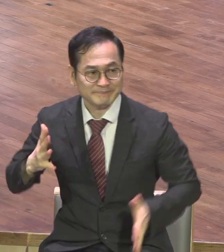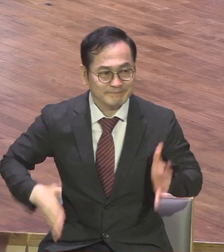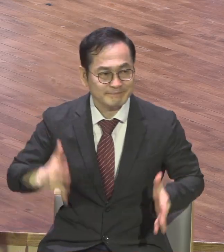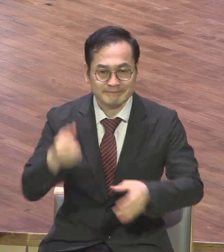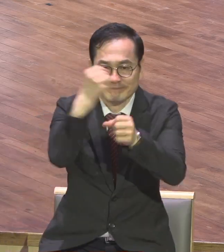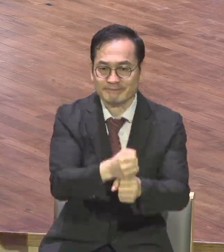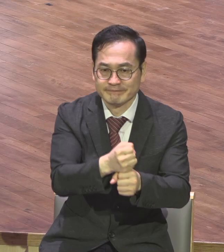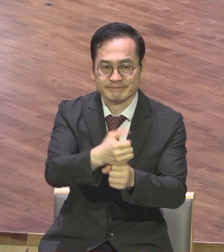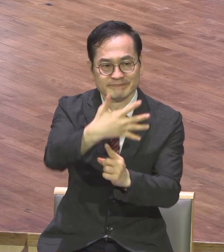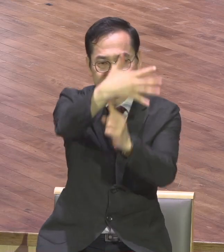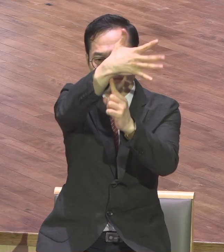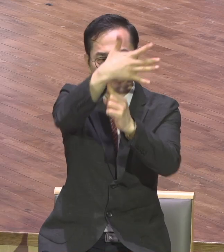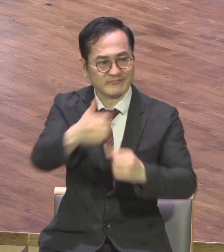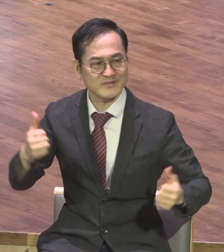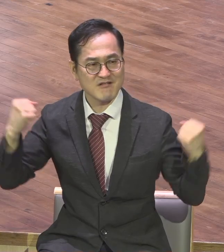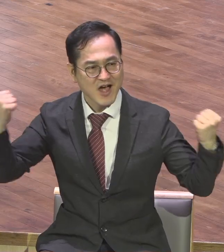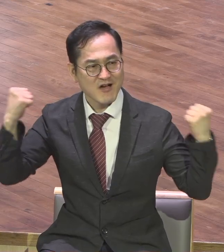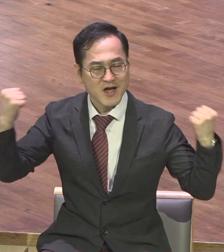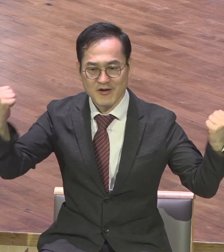합니다.